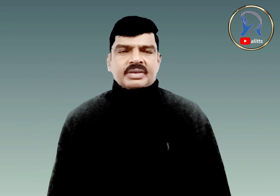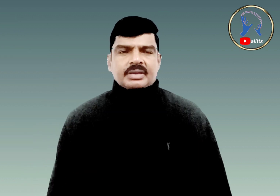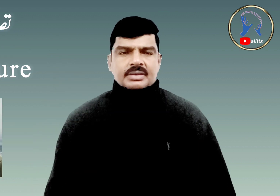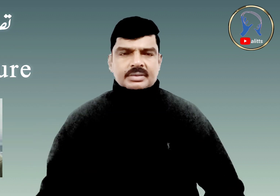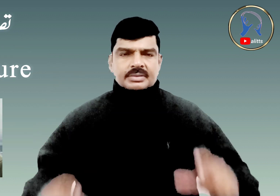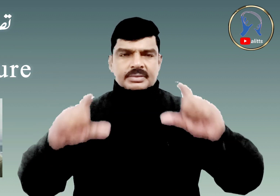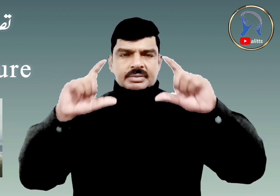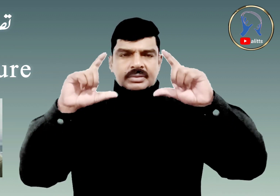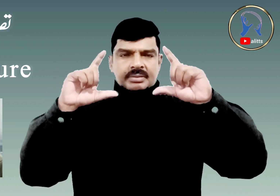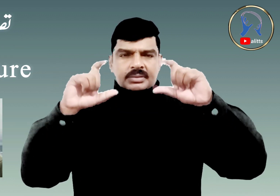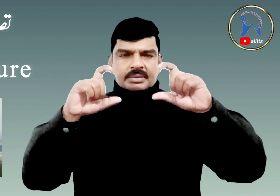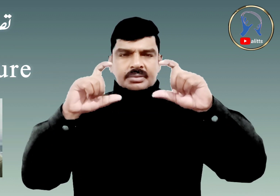तस्वीर,